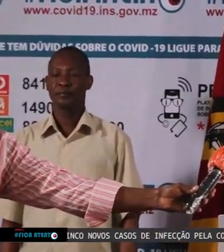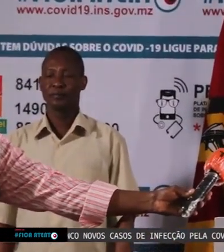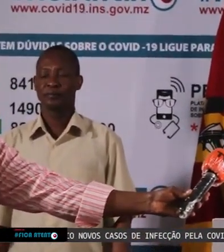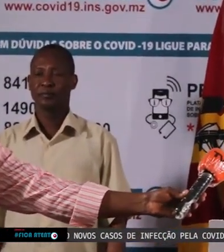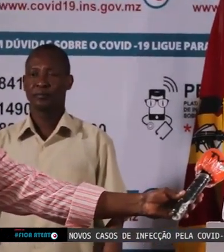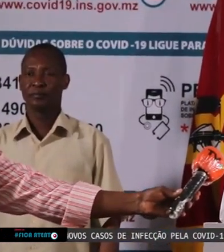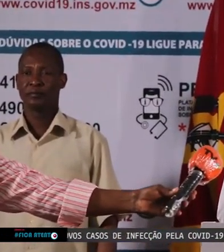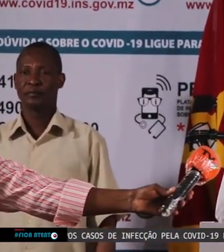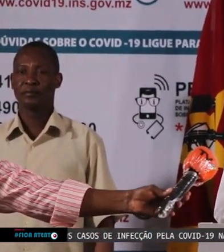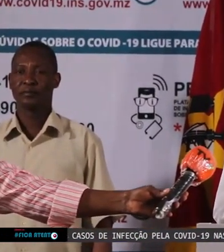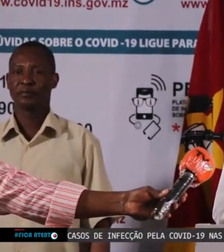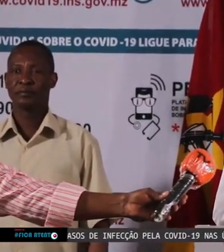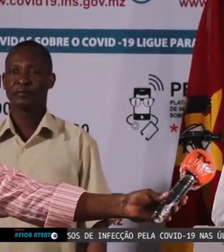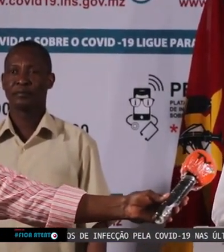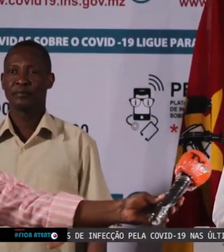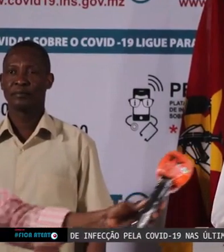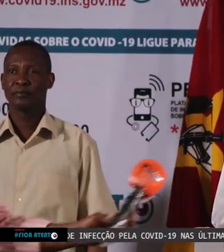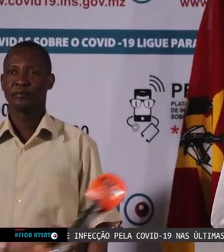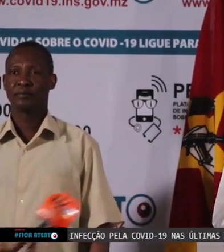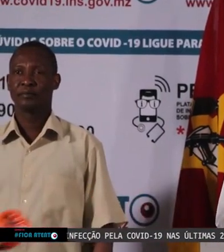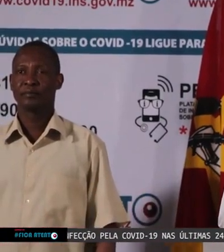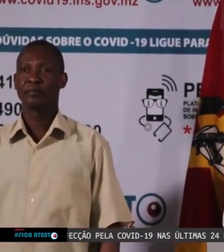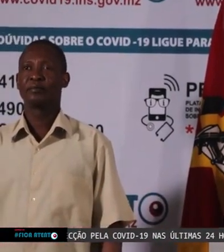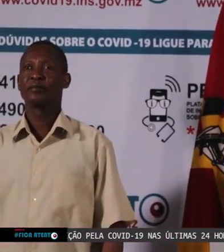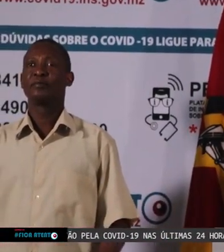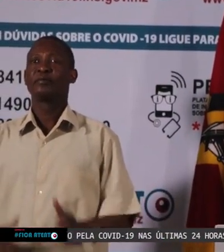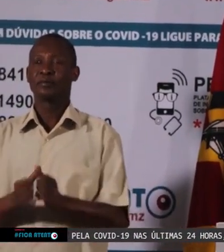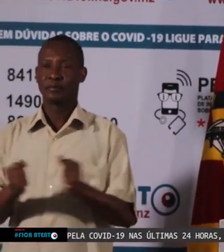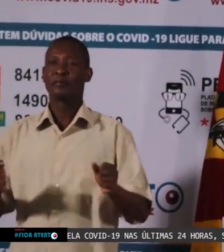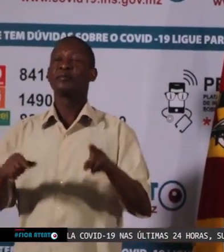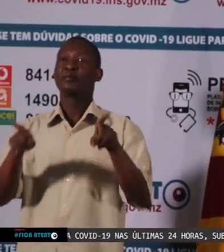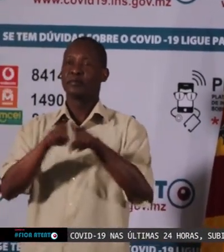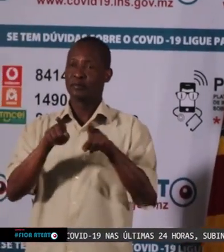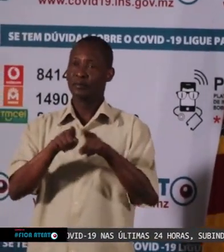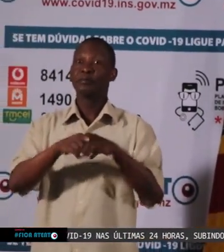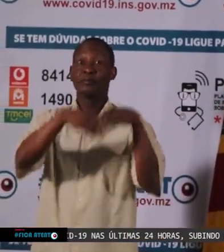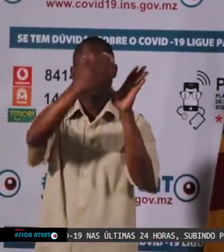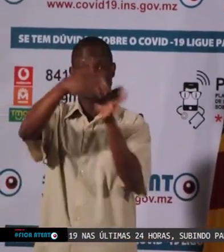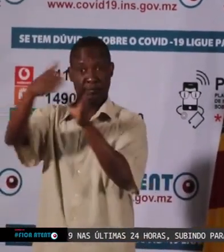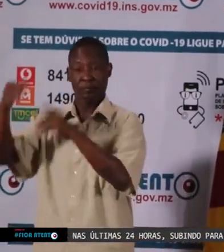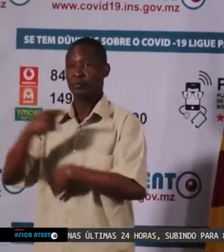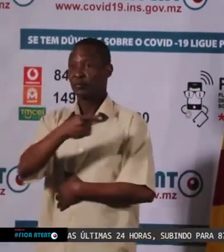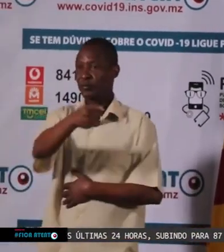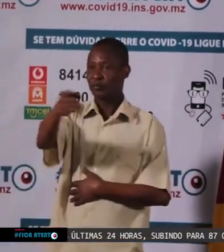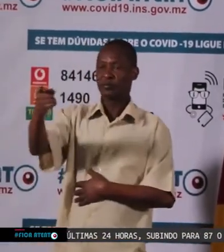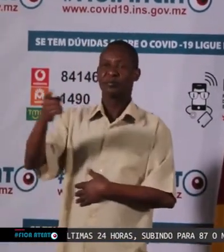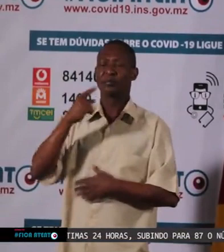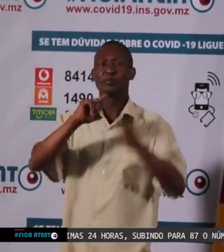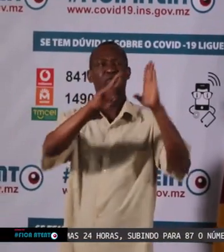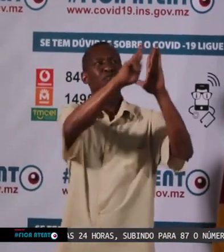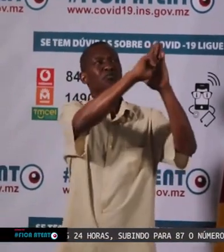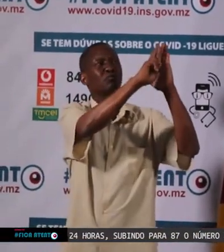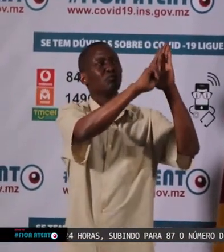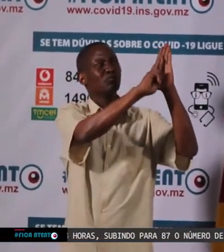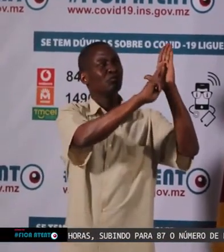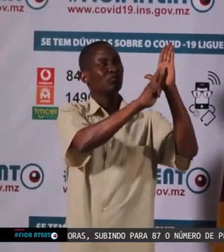não se fizeram, não têm a consciência da gravidade da situação da Covid-19